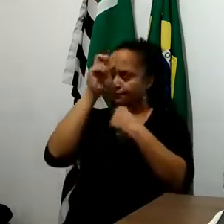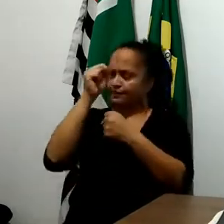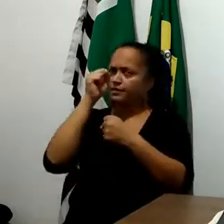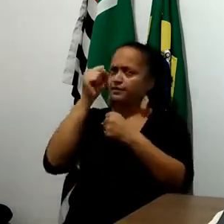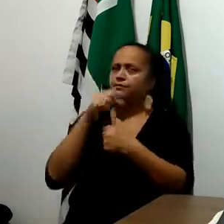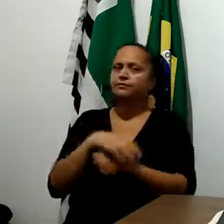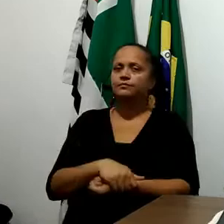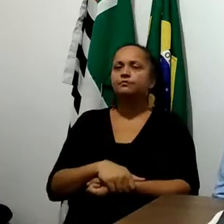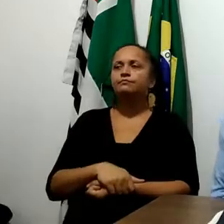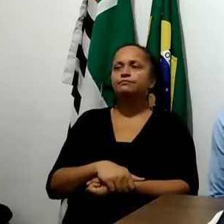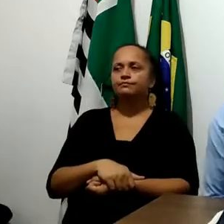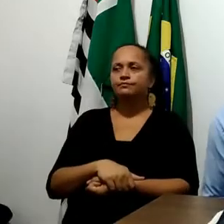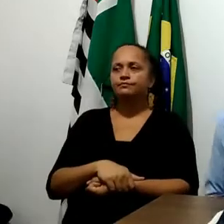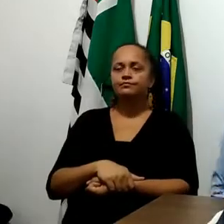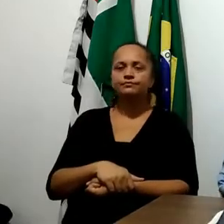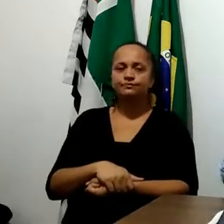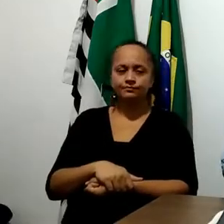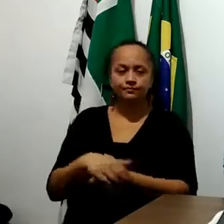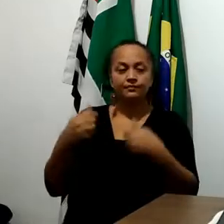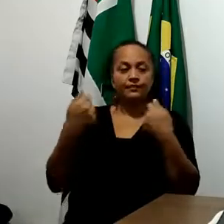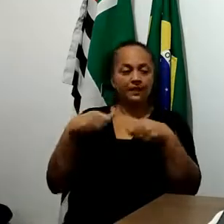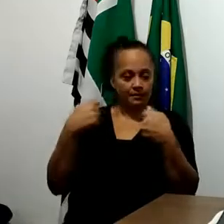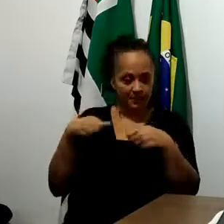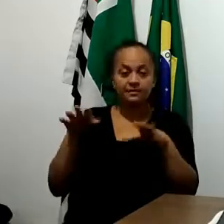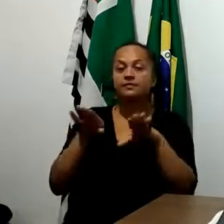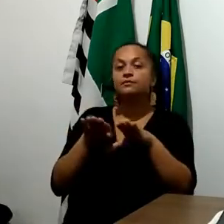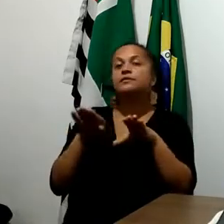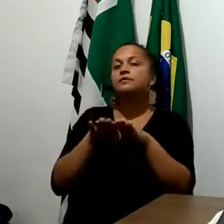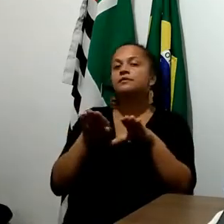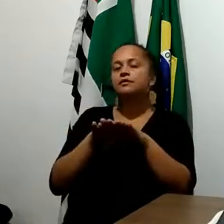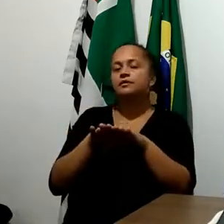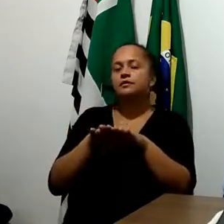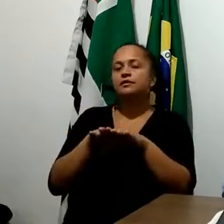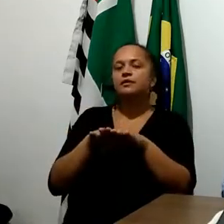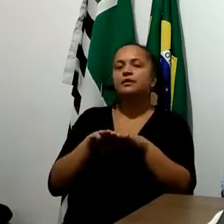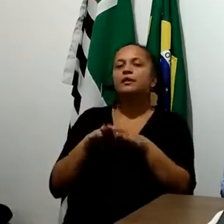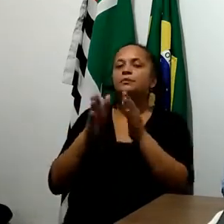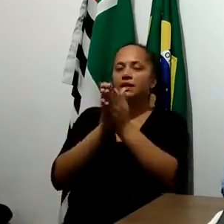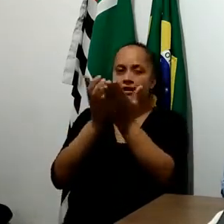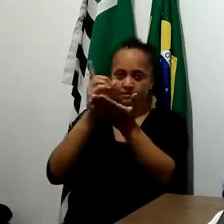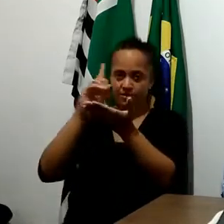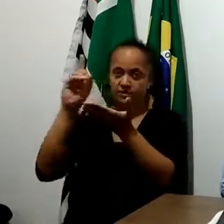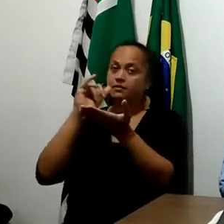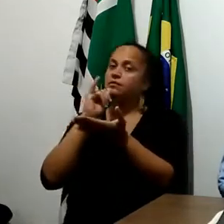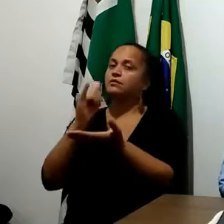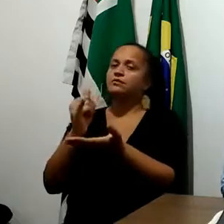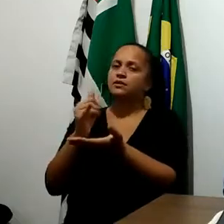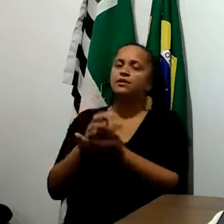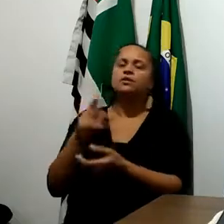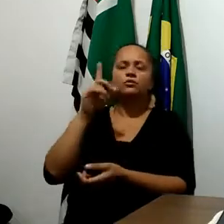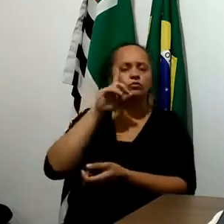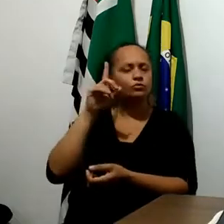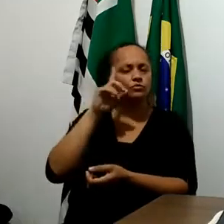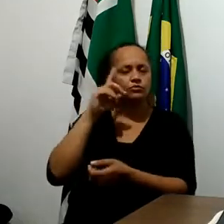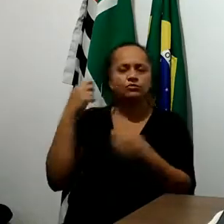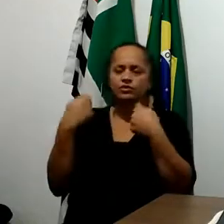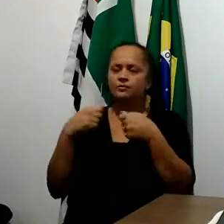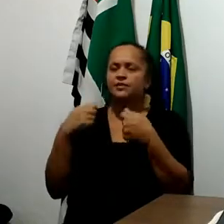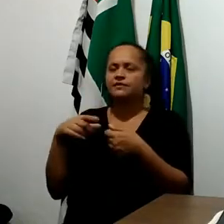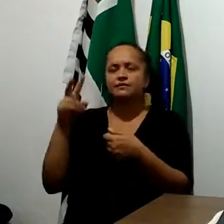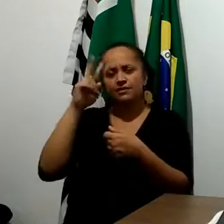vai manter a gente firme. Nós temos que nos revestir, como diz a palavra de Deus, nos revestir todo dia do Senhor,